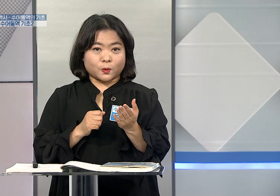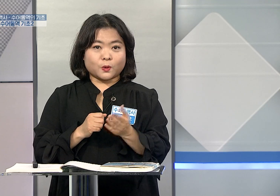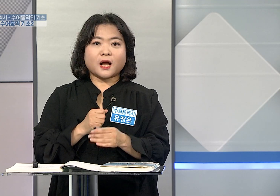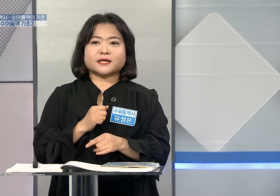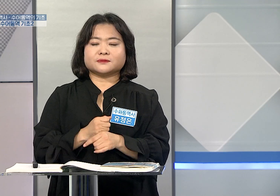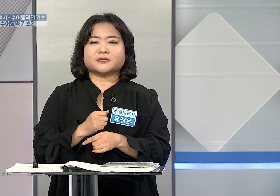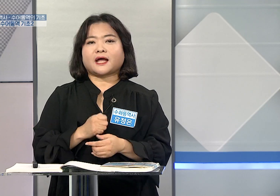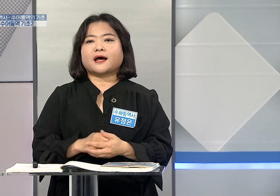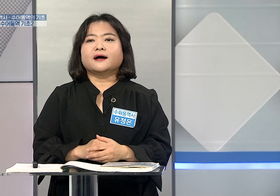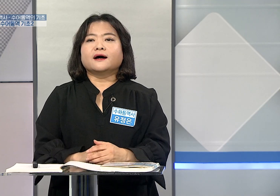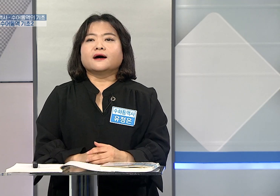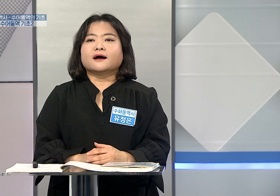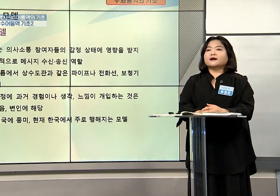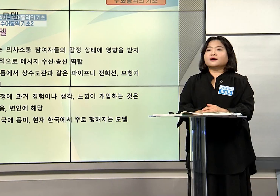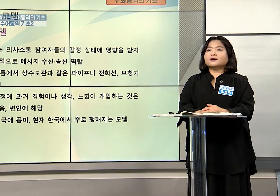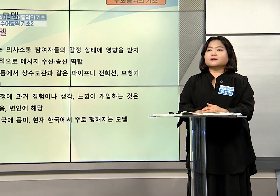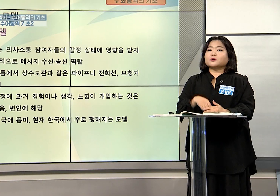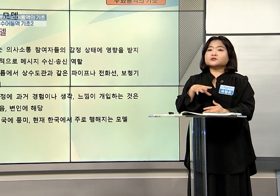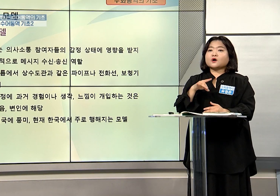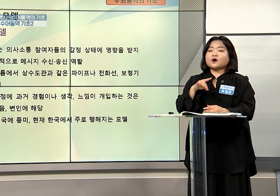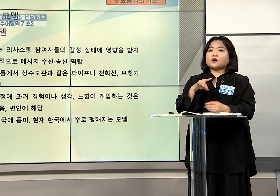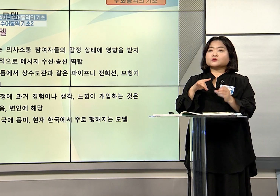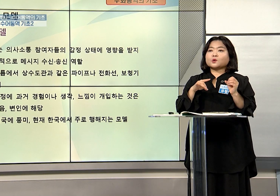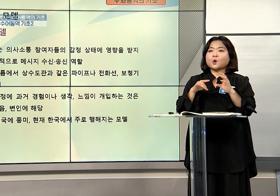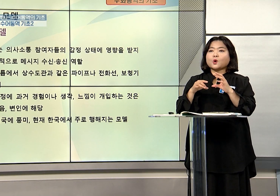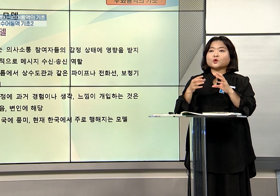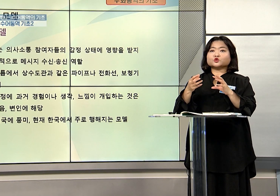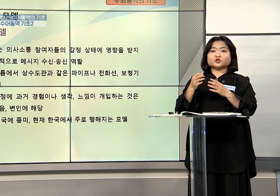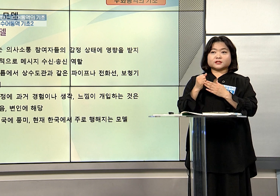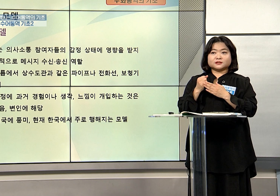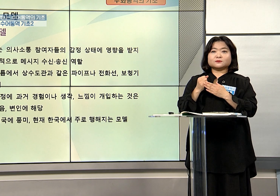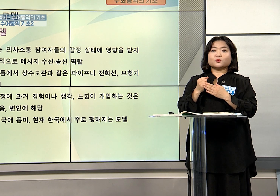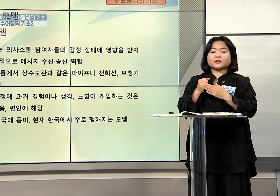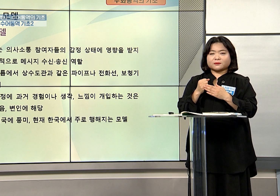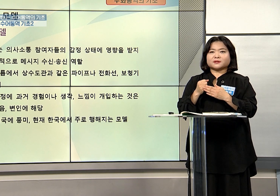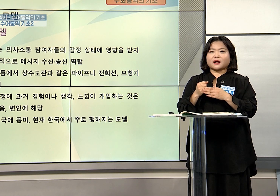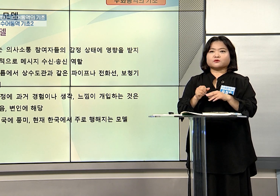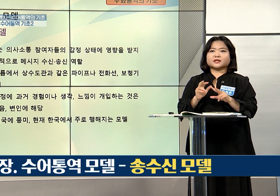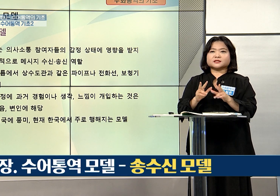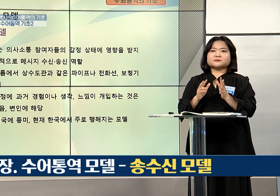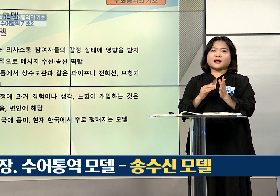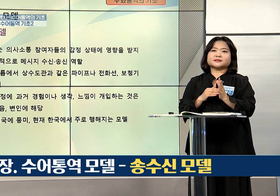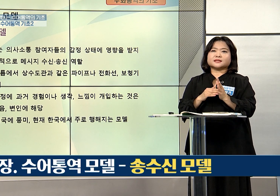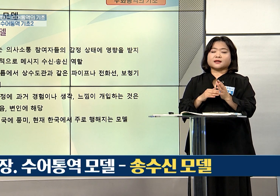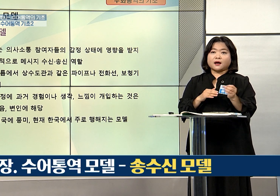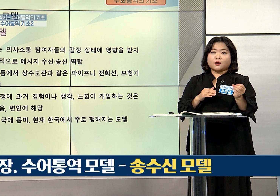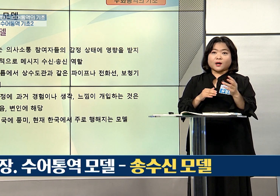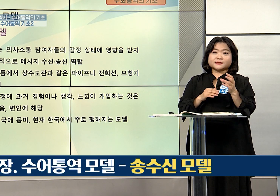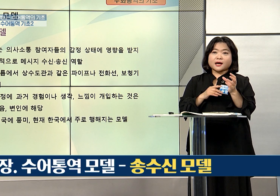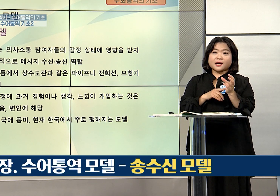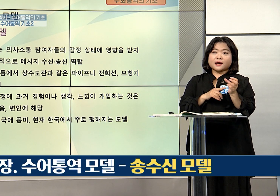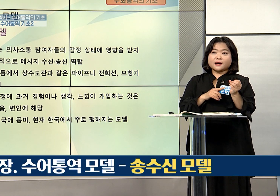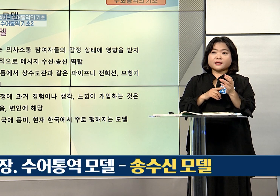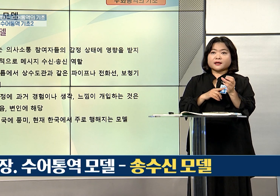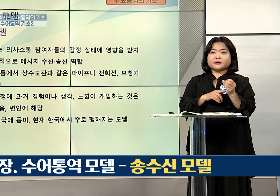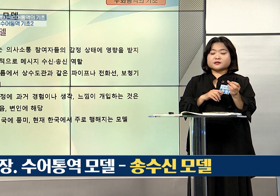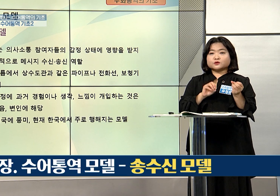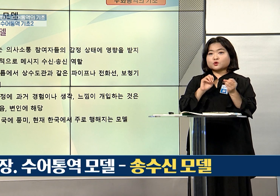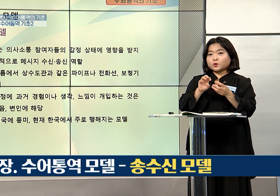드리도록 하겠습니다. 먼저 송수신 모델입니다. 우리가 지금까지 화자에 대해서는